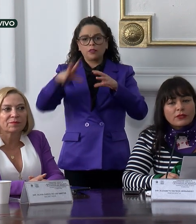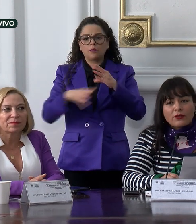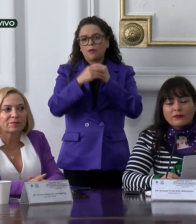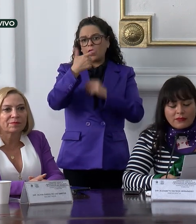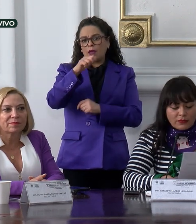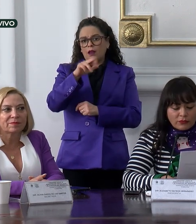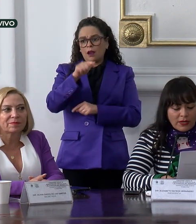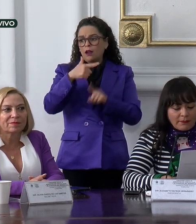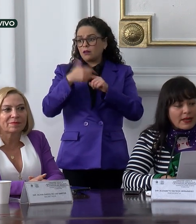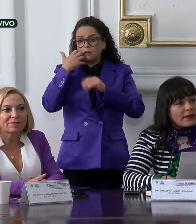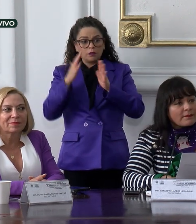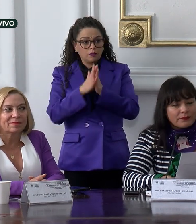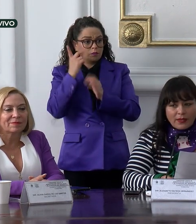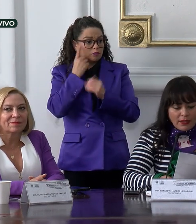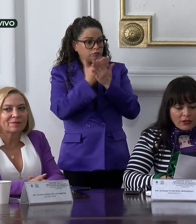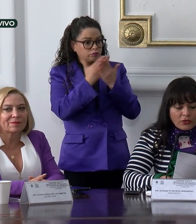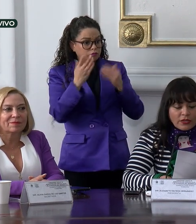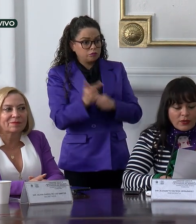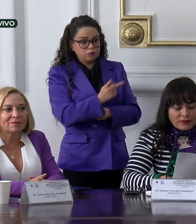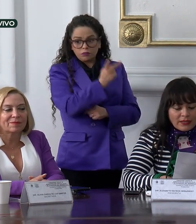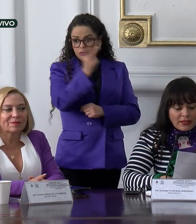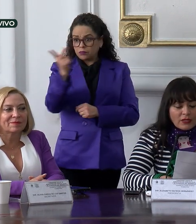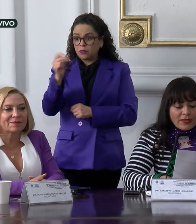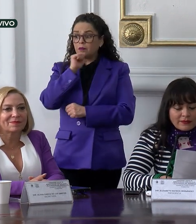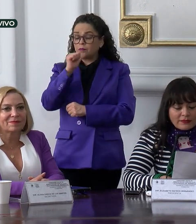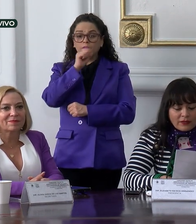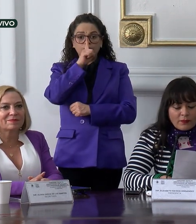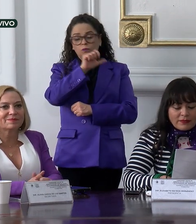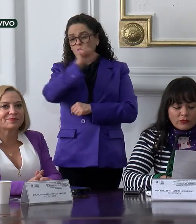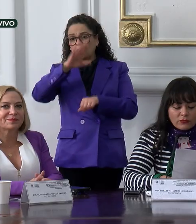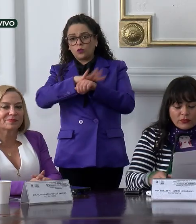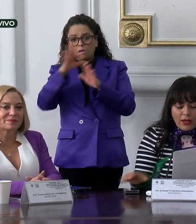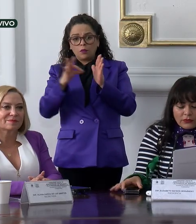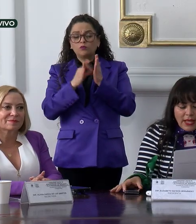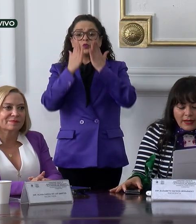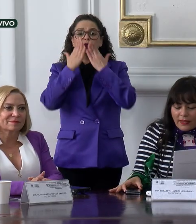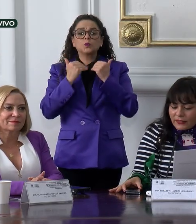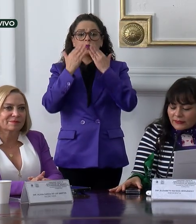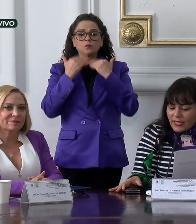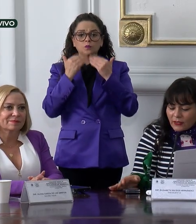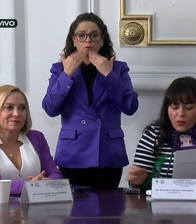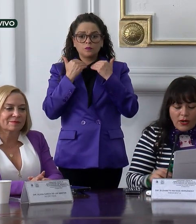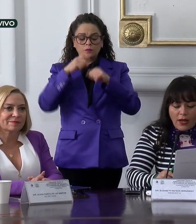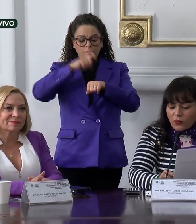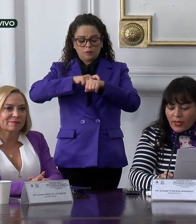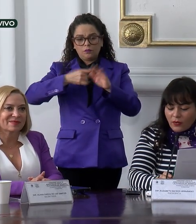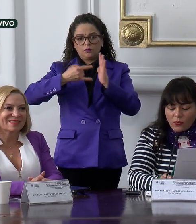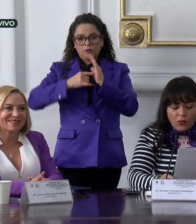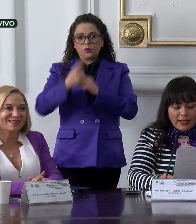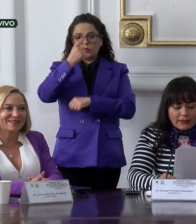algún diputado desea hacer uso de la palabra? No siendo así y no existiendo más asuntos que agotar, siendo